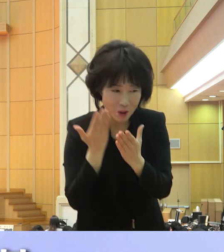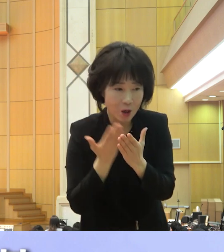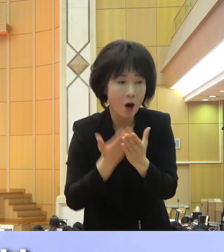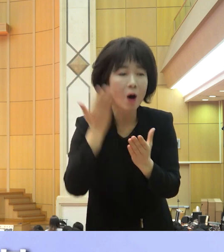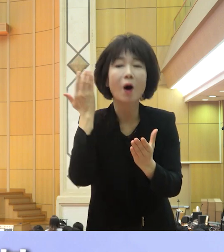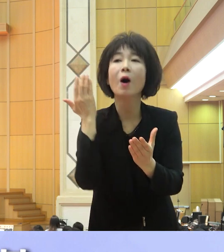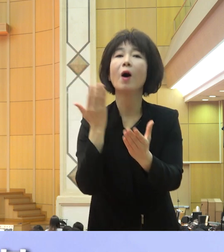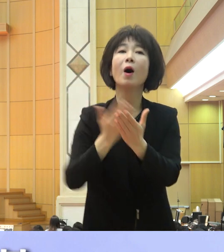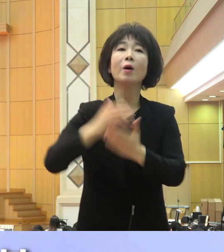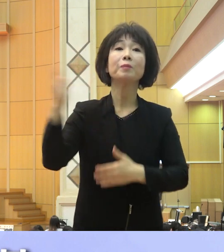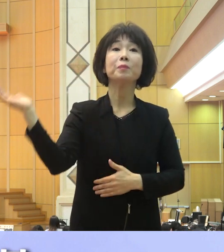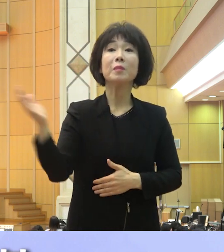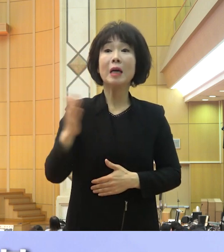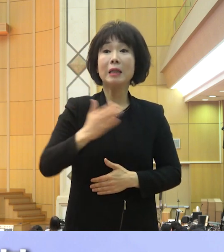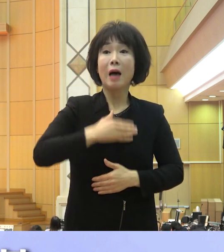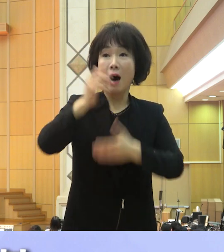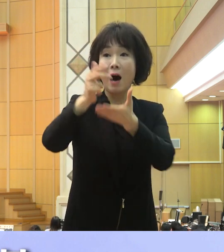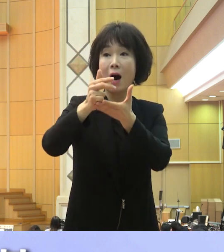주옵소서.